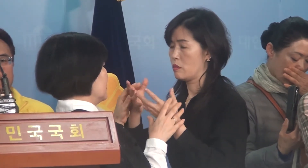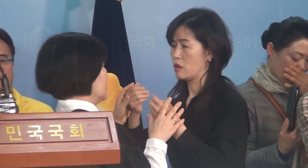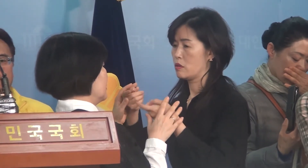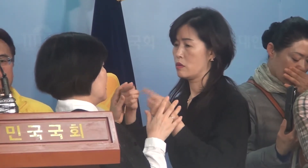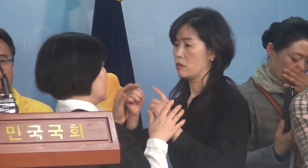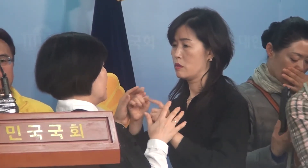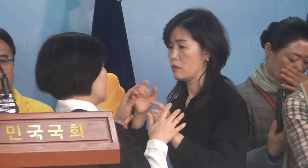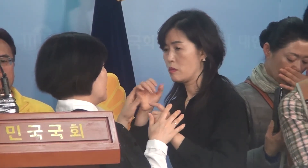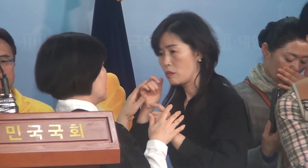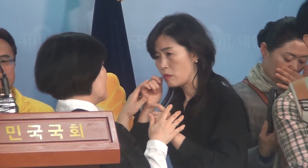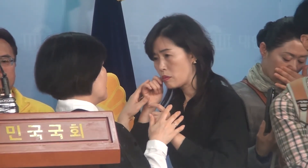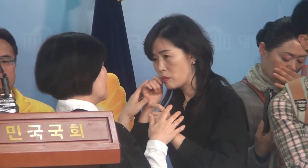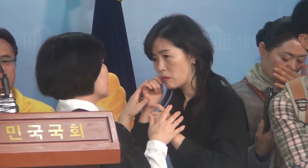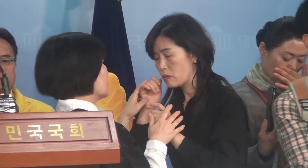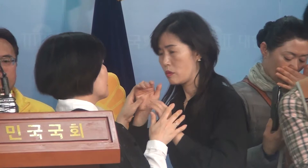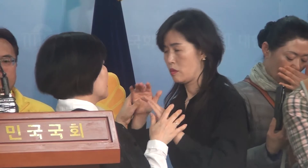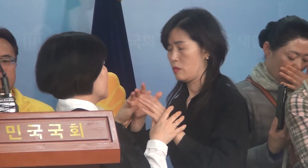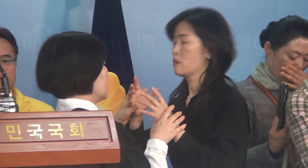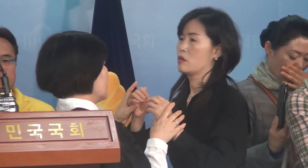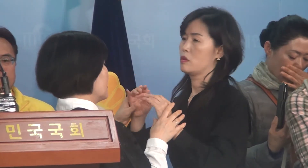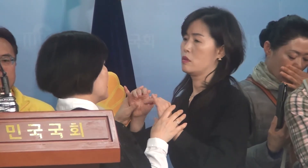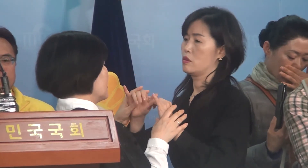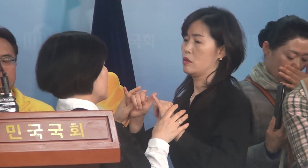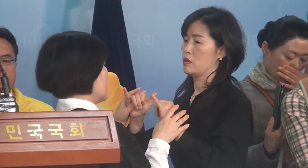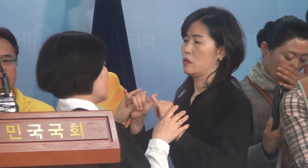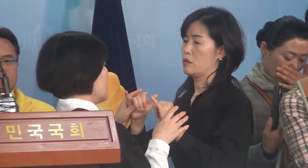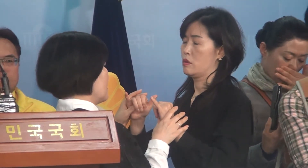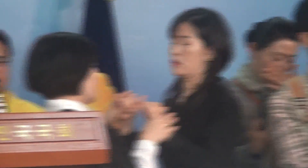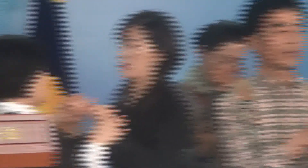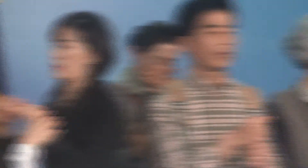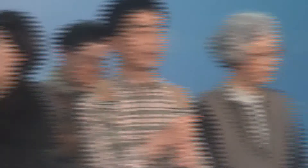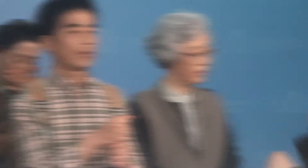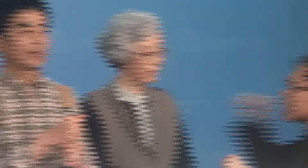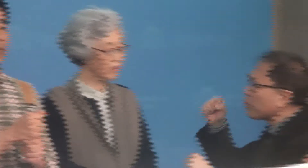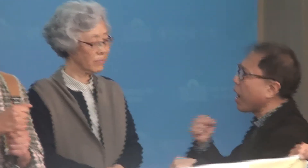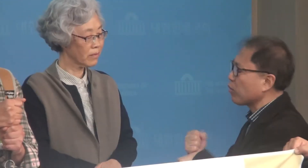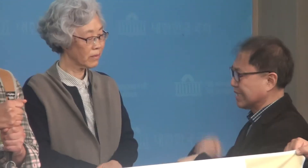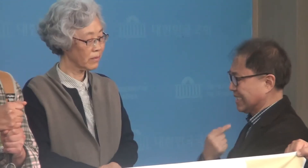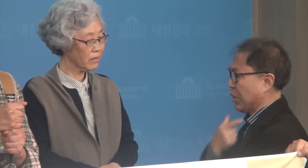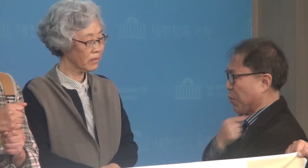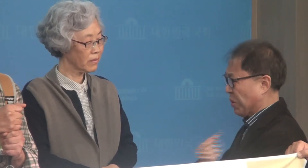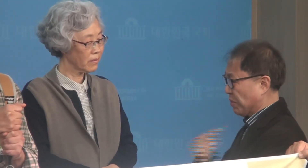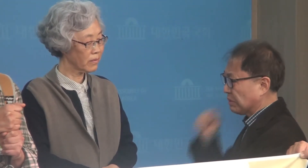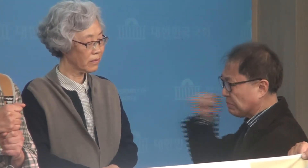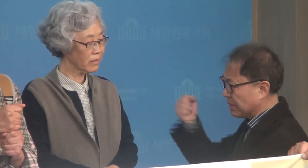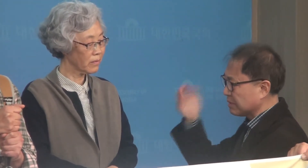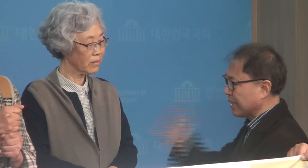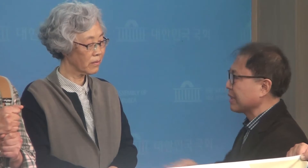오늘날 많은 사회적 약자들이 집단을 형성하고 또 조직을 이루어 자신들의 목소리를 내고